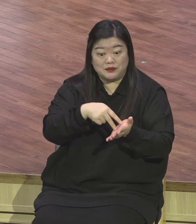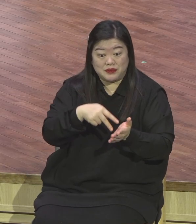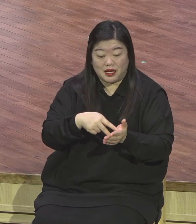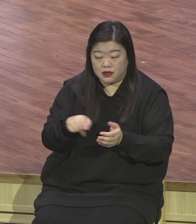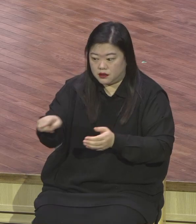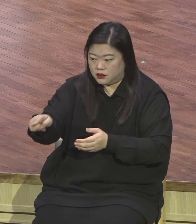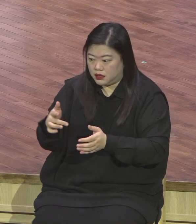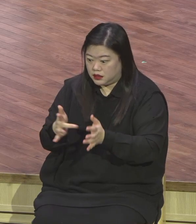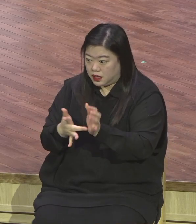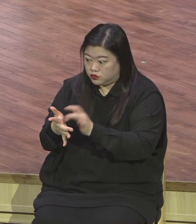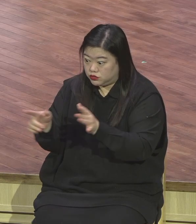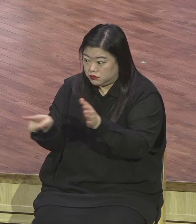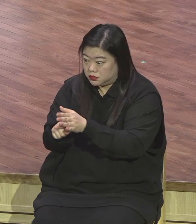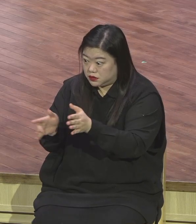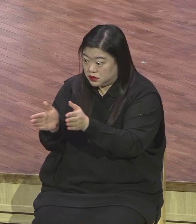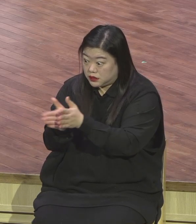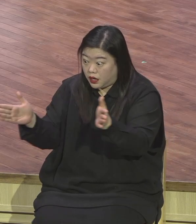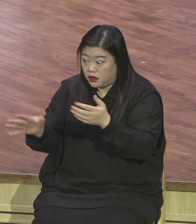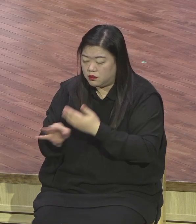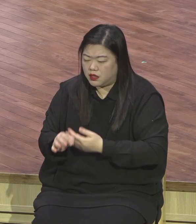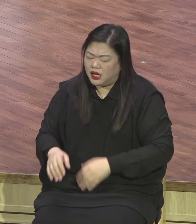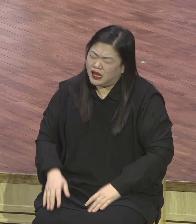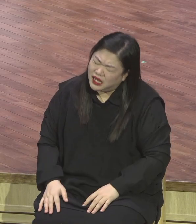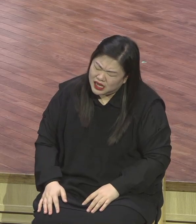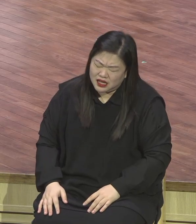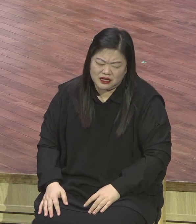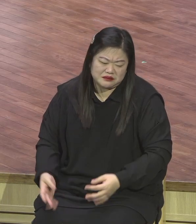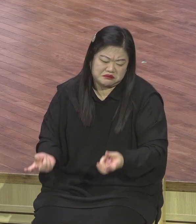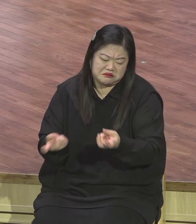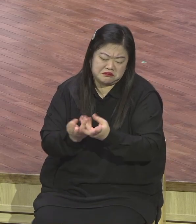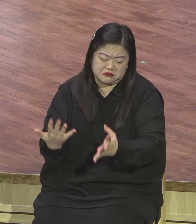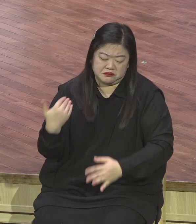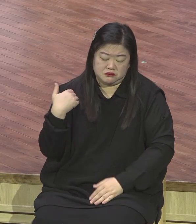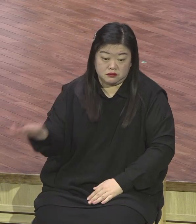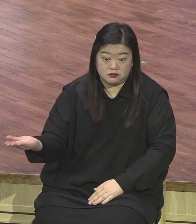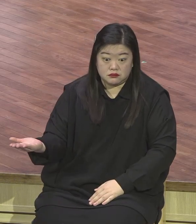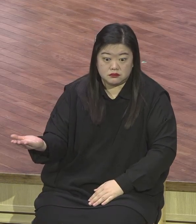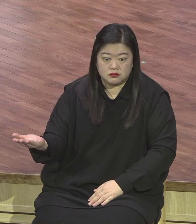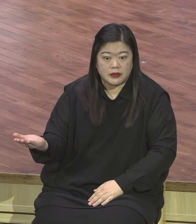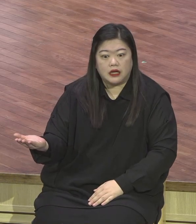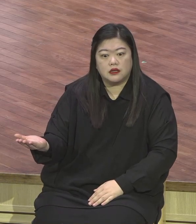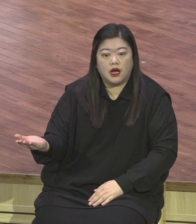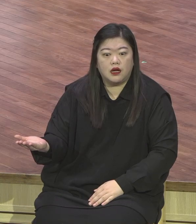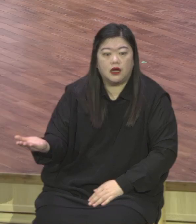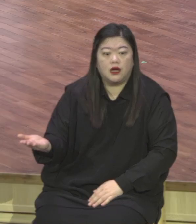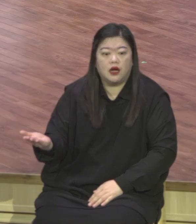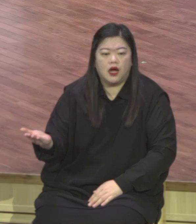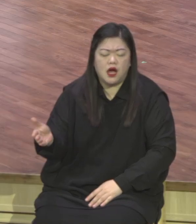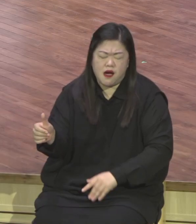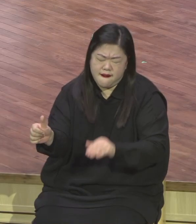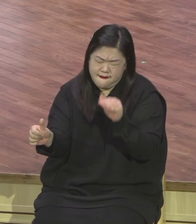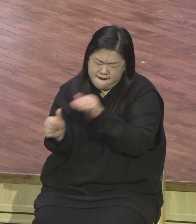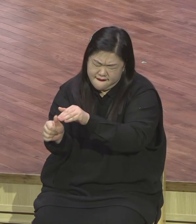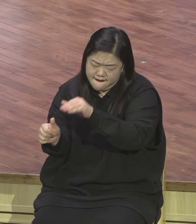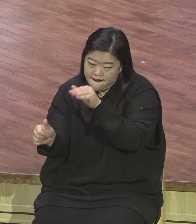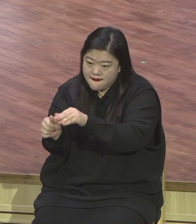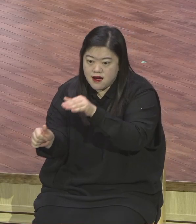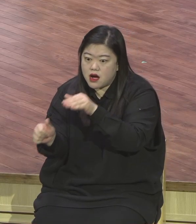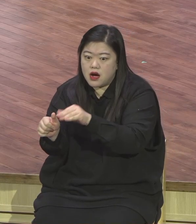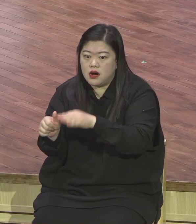예수를 믿지 않는 사람은요 요한봉 8장 44절에 아비 마귀 그랬어요. 아시겠어요?